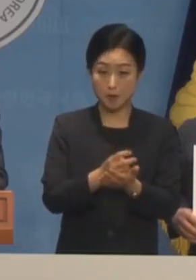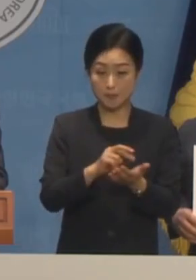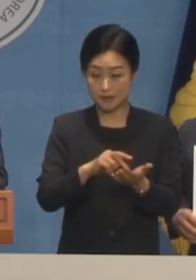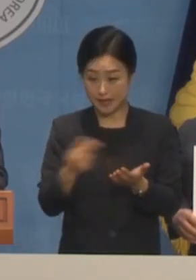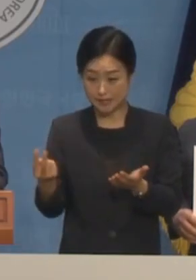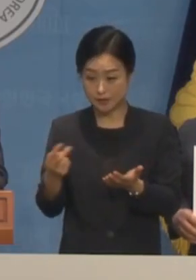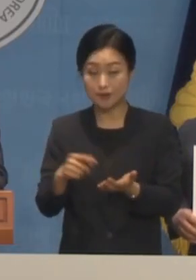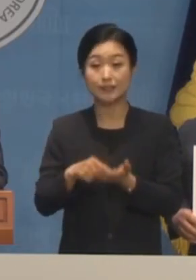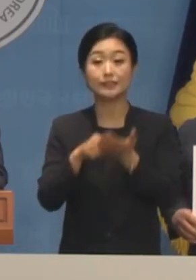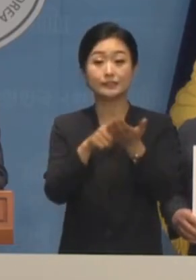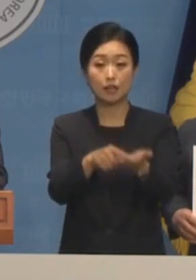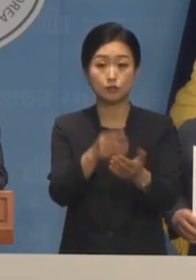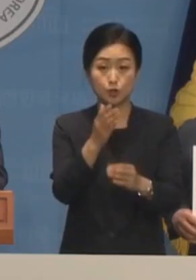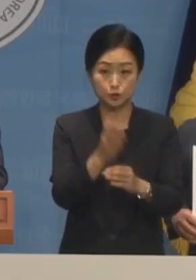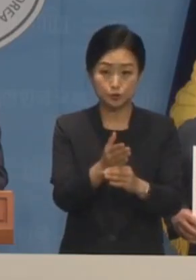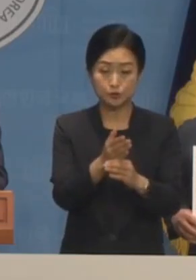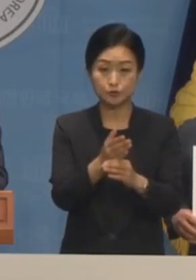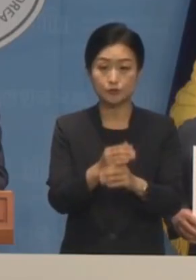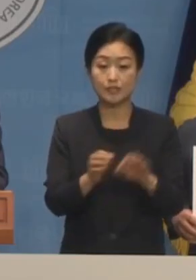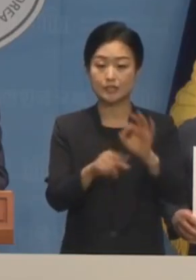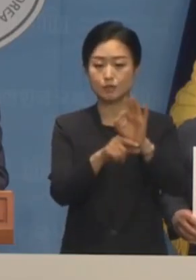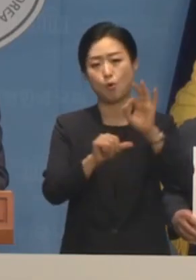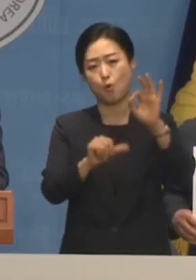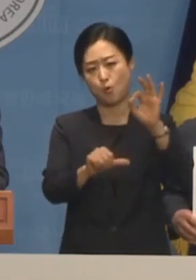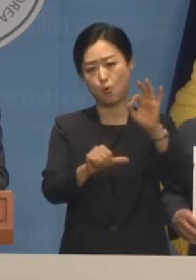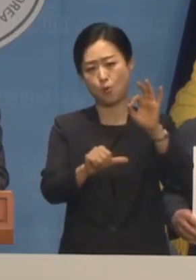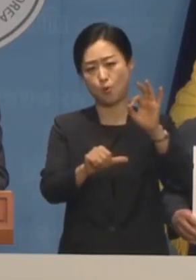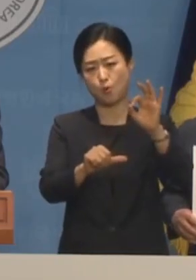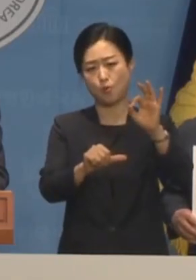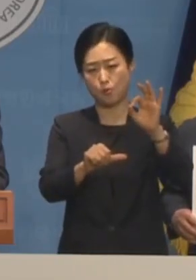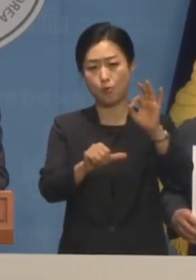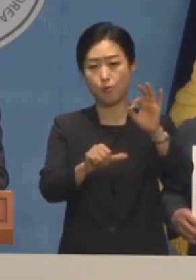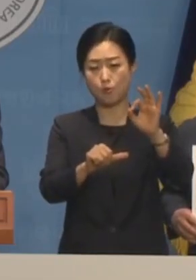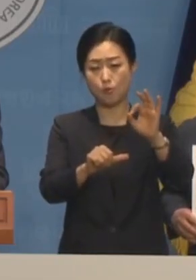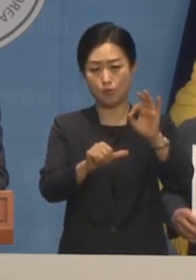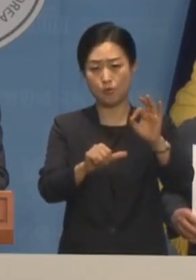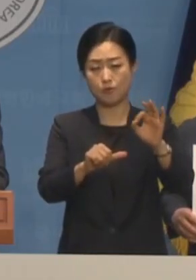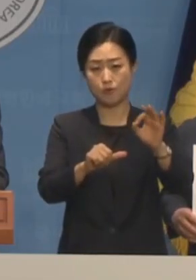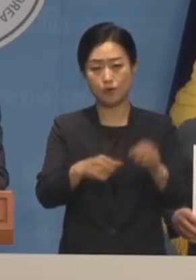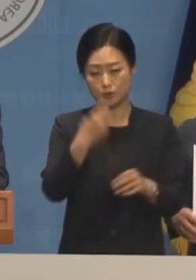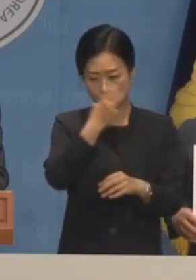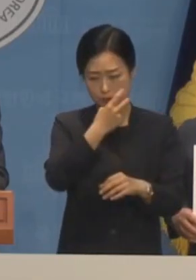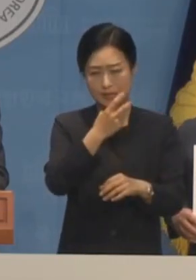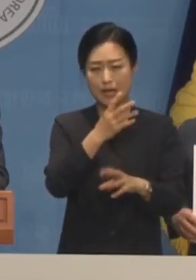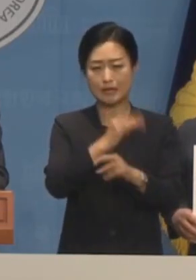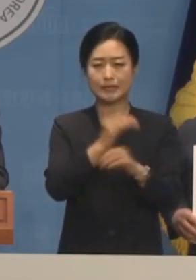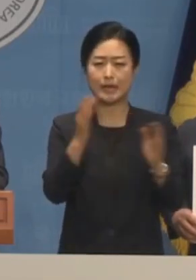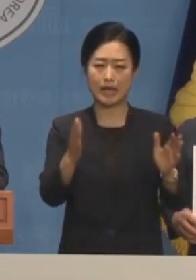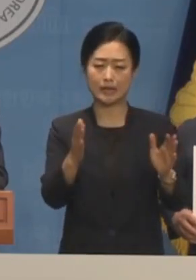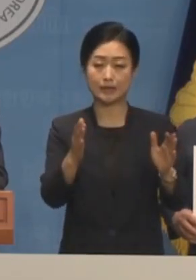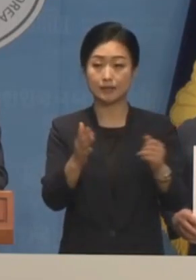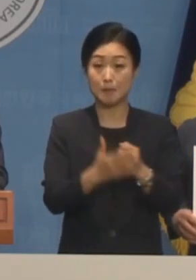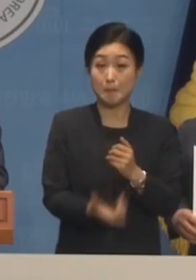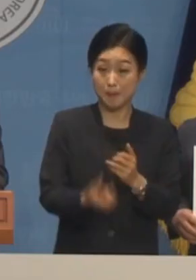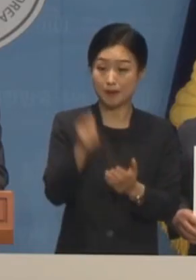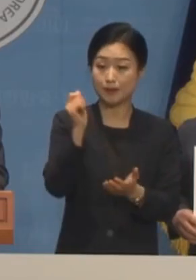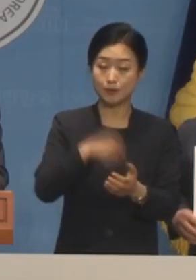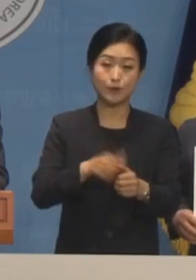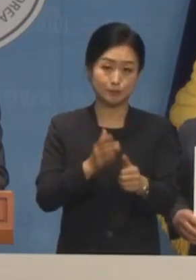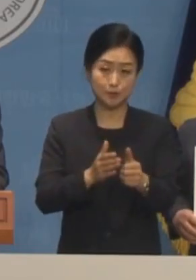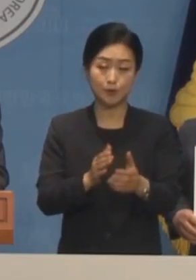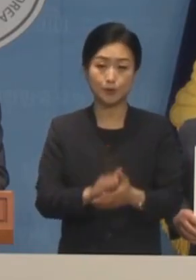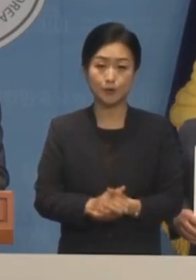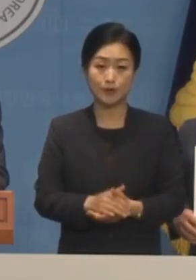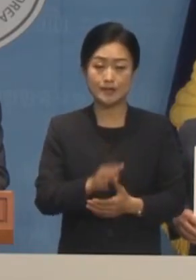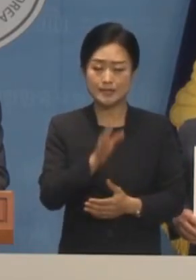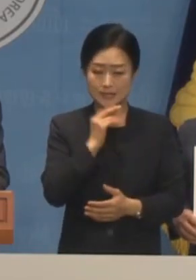있습니다 법정 조사 기간이 10월 5일로 임박한만큼 개정안에 신속한 통과를 요청드립니다 온전한